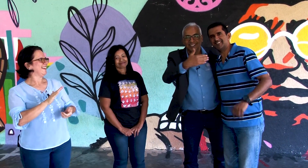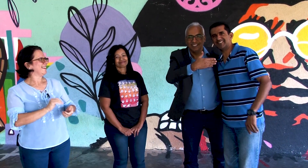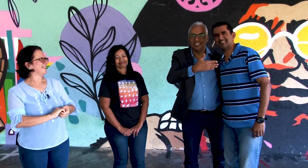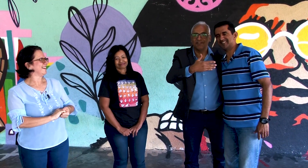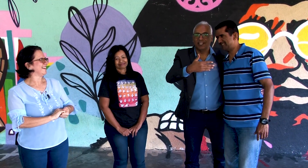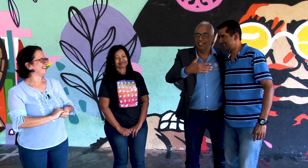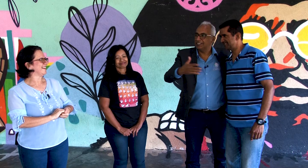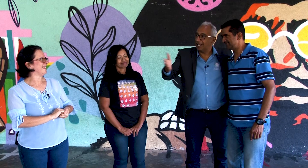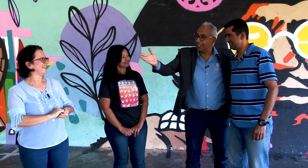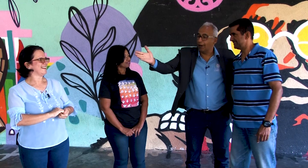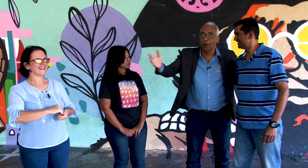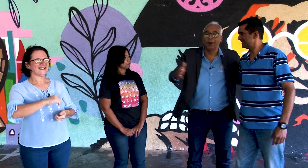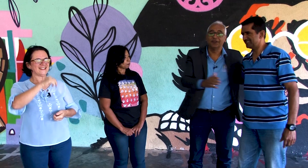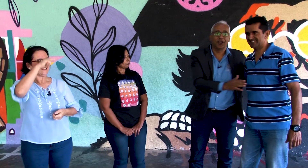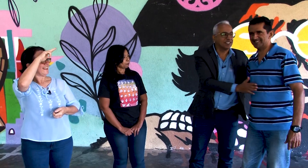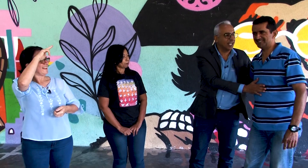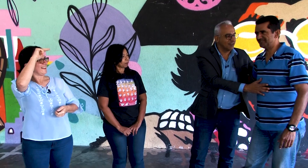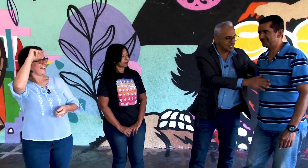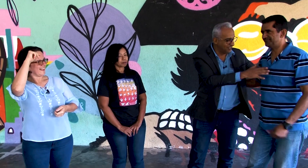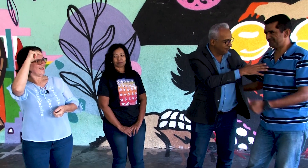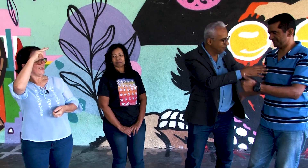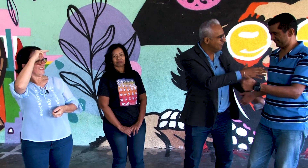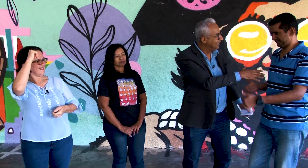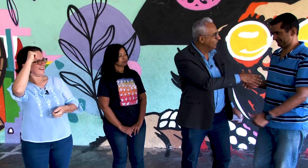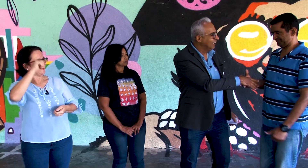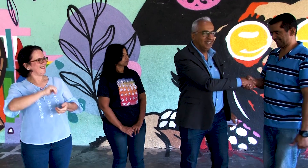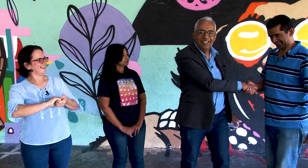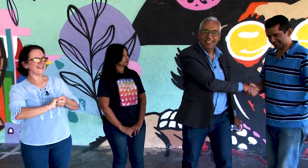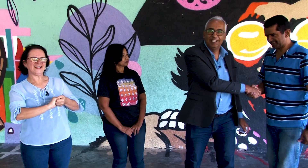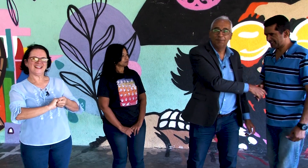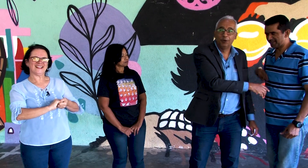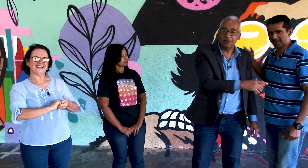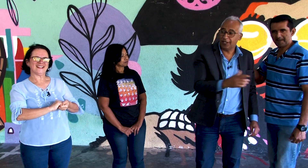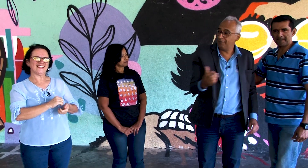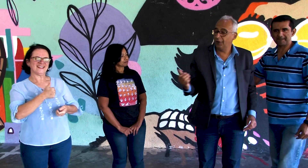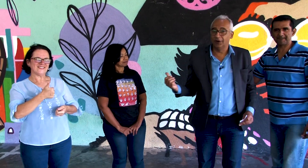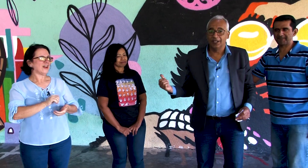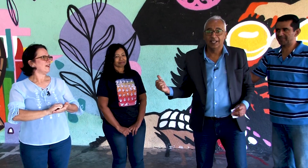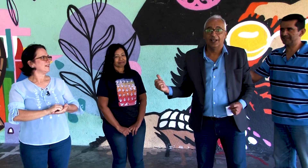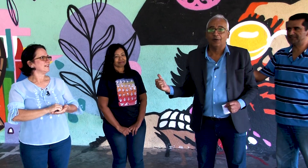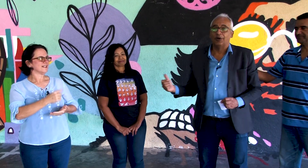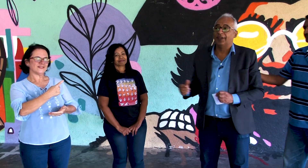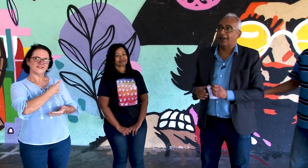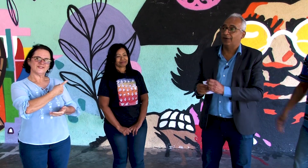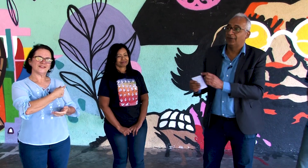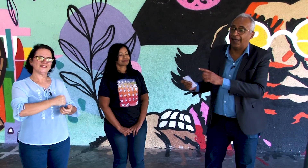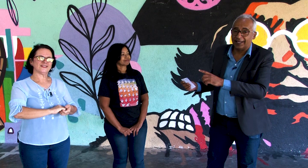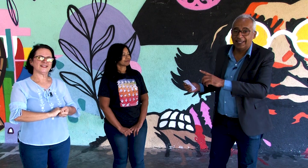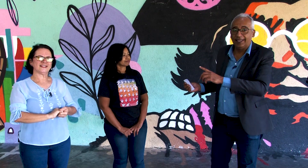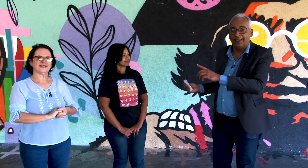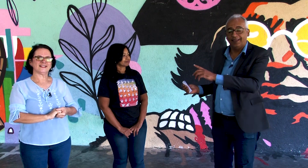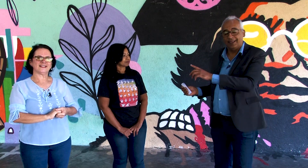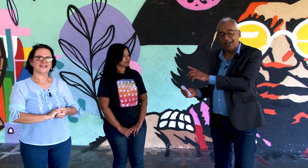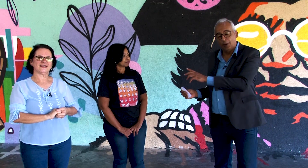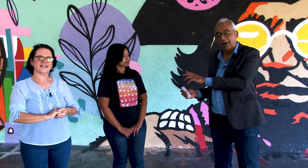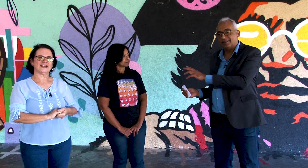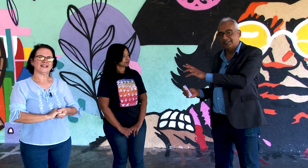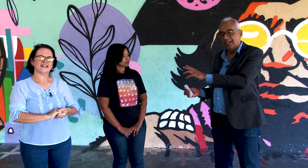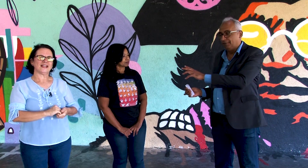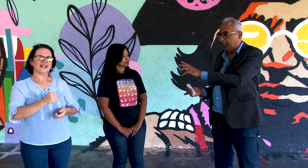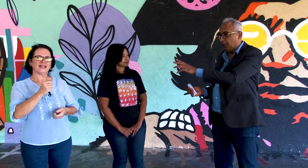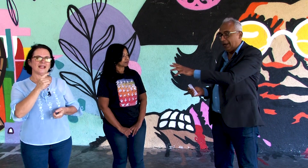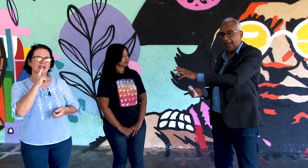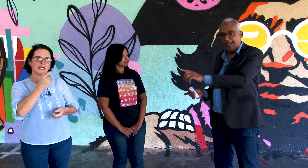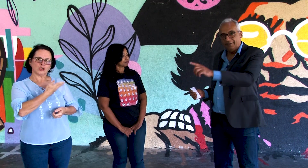tá? Esteve aqui, está aqui acompanhando a nossa gravação e por isso que ela falou, que a Guiomar